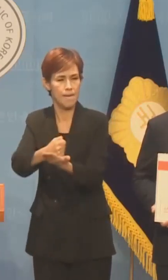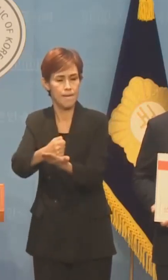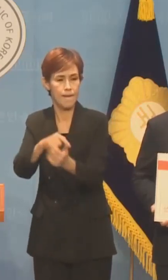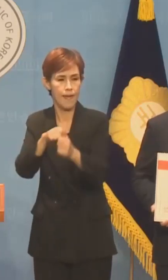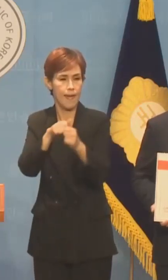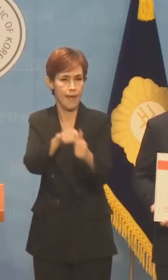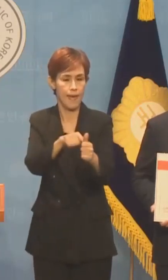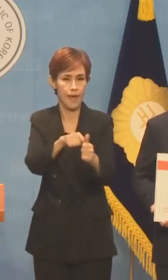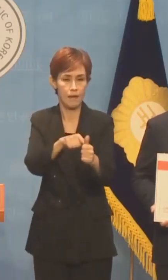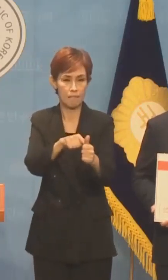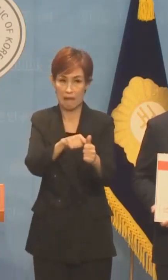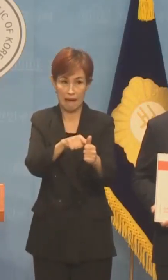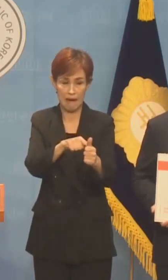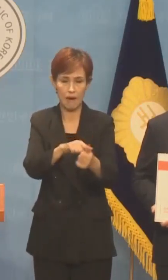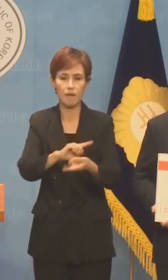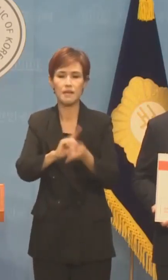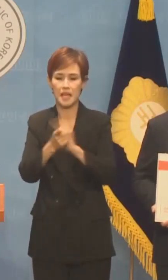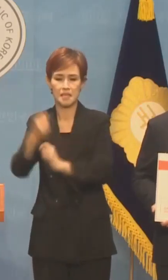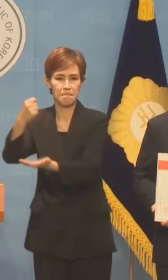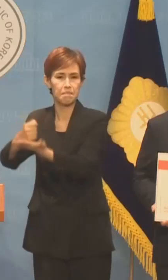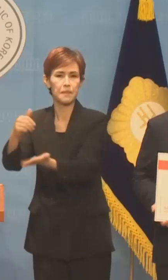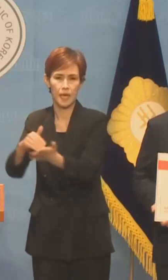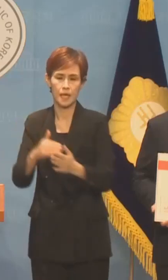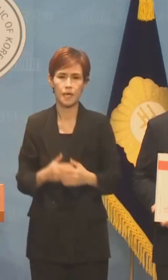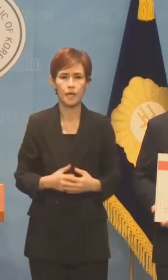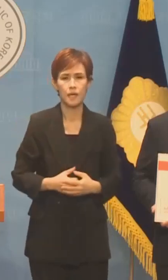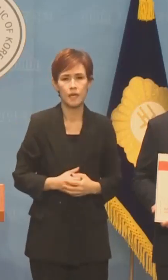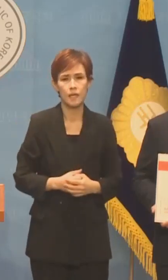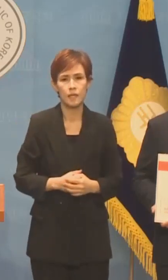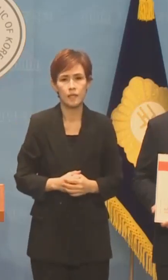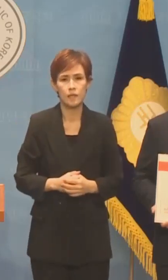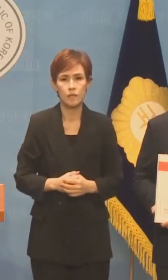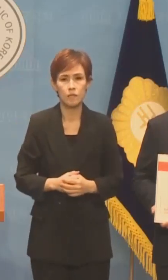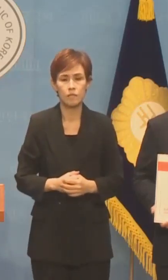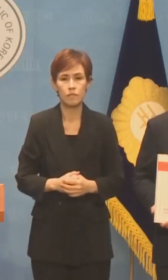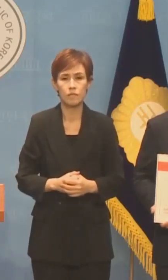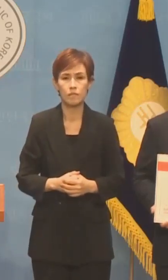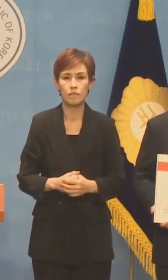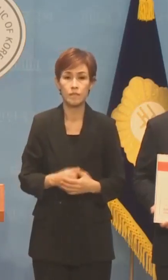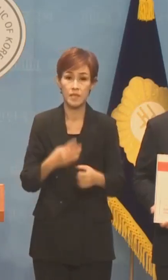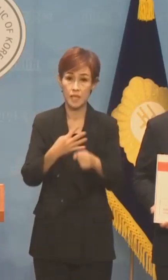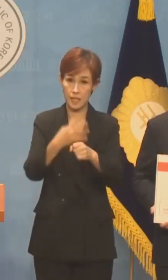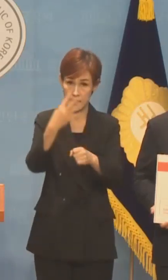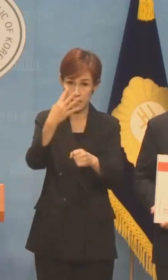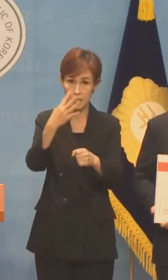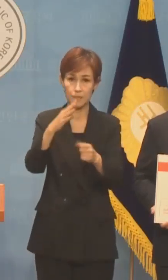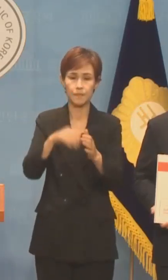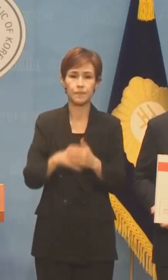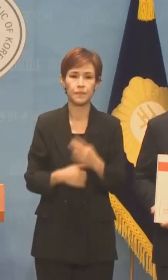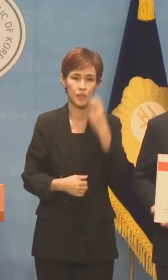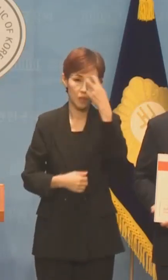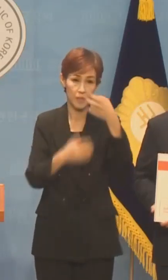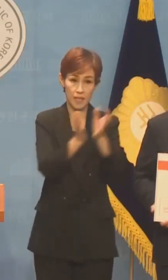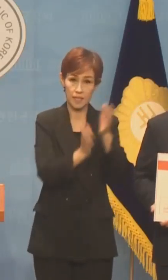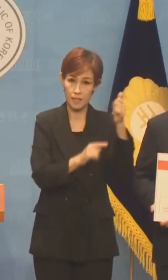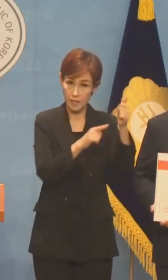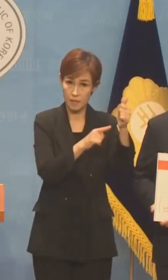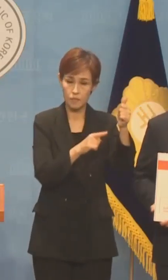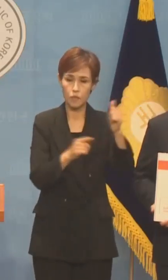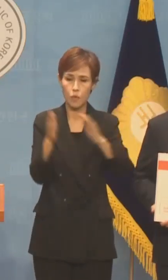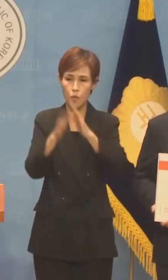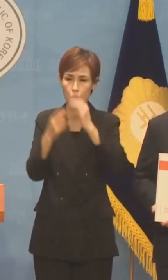후 대리 날인을 저지른 것입니다. 16시 경비단장은